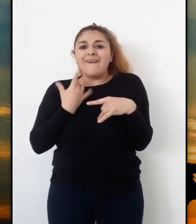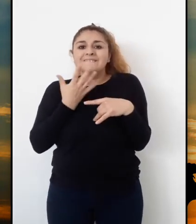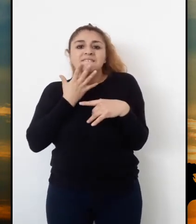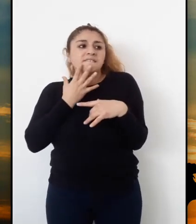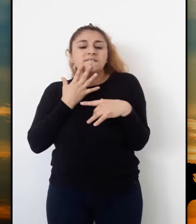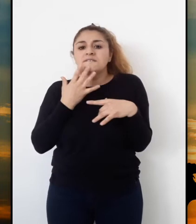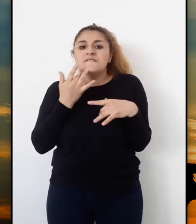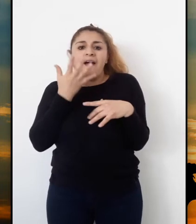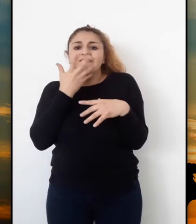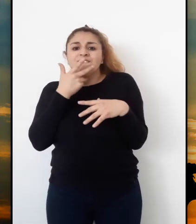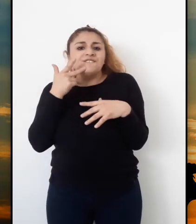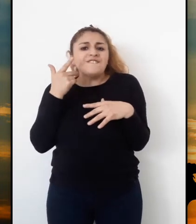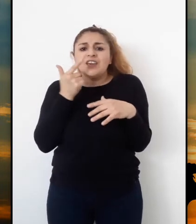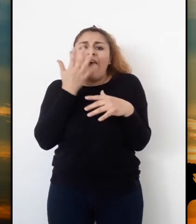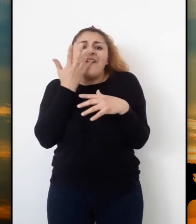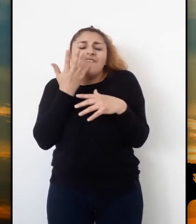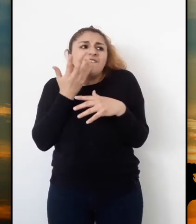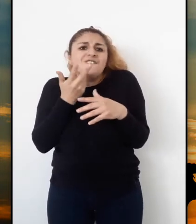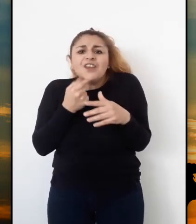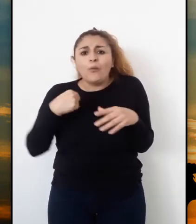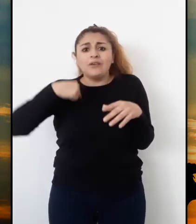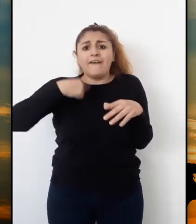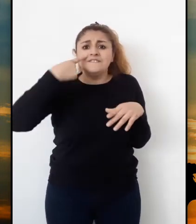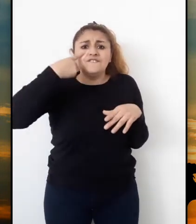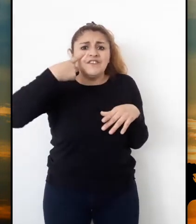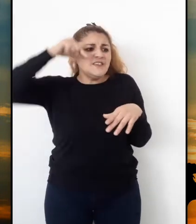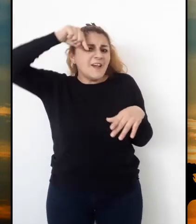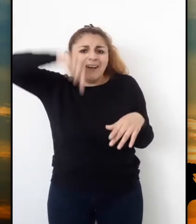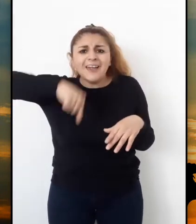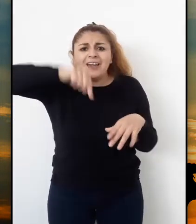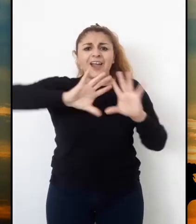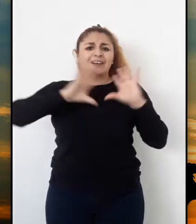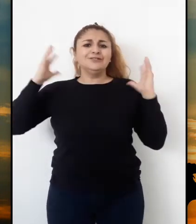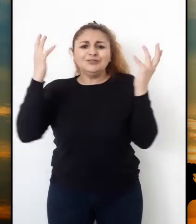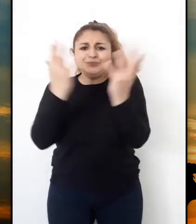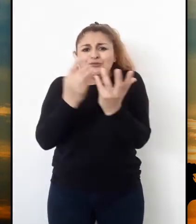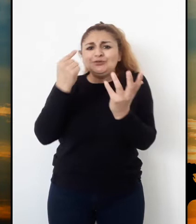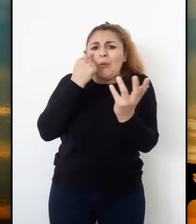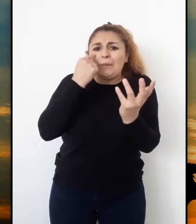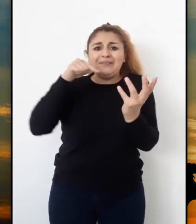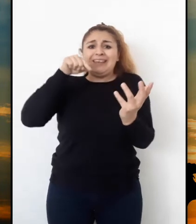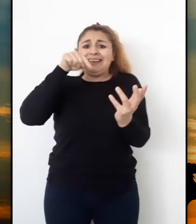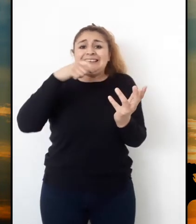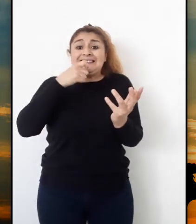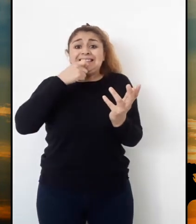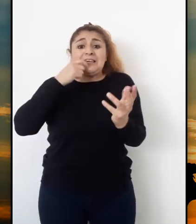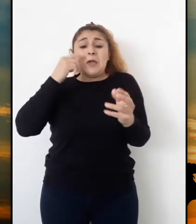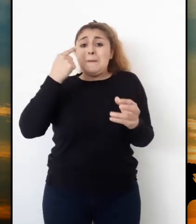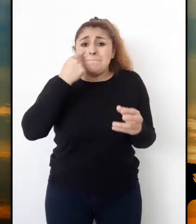la bonne chose pour vous? ¿Cuál sería lo bueno para ustedes?